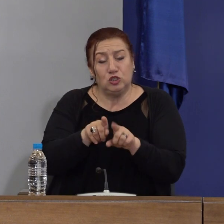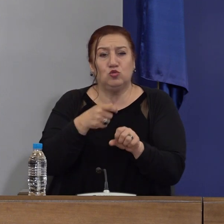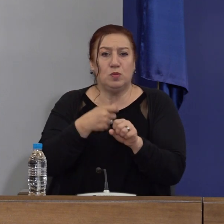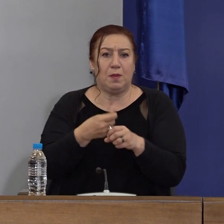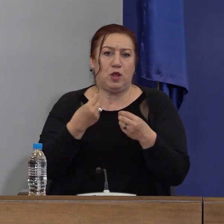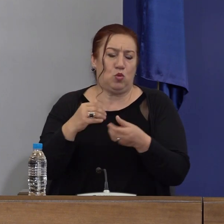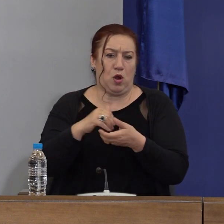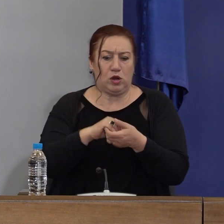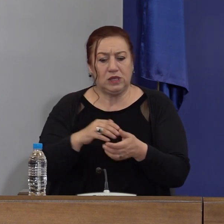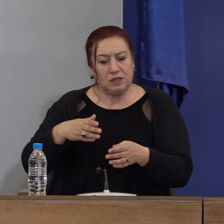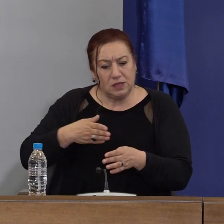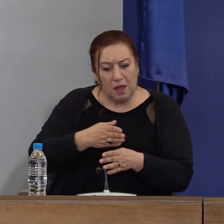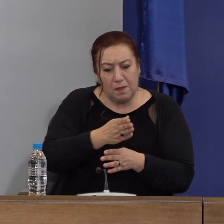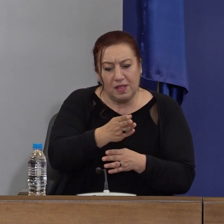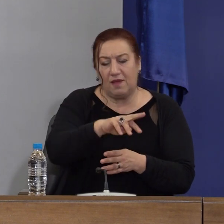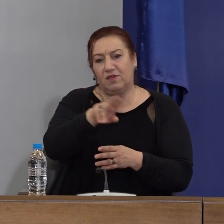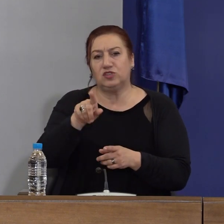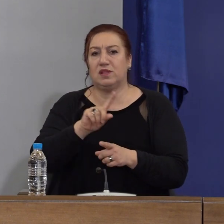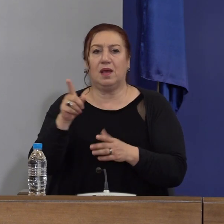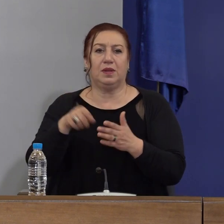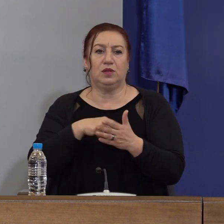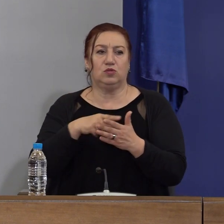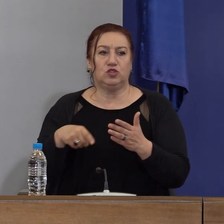и няма такива нарушения.